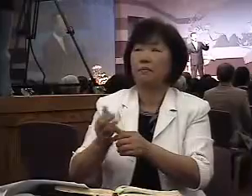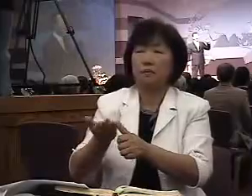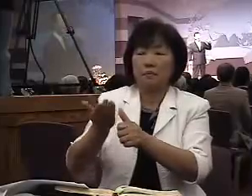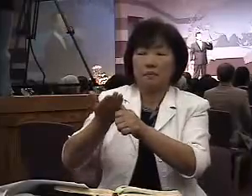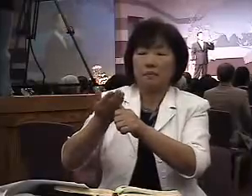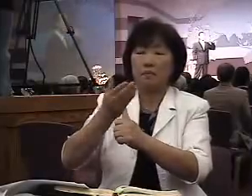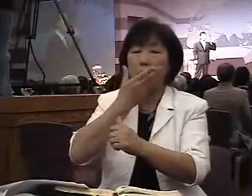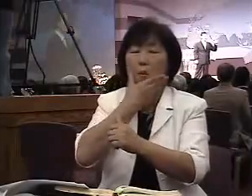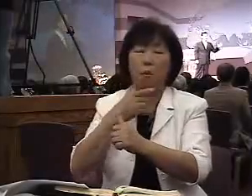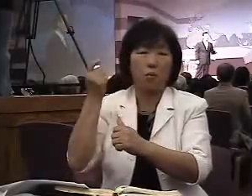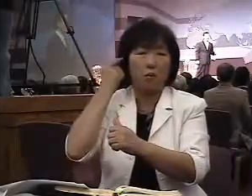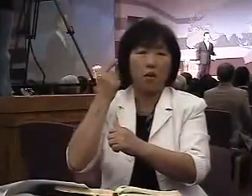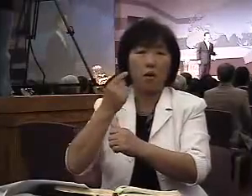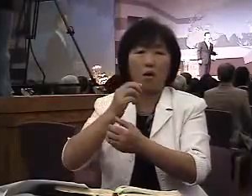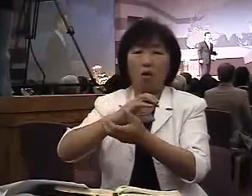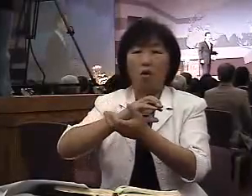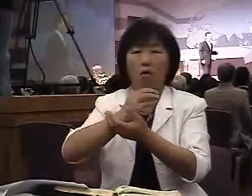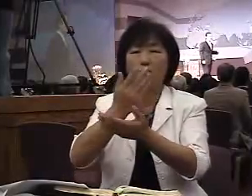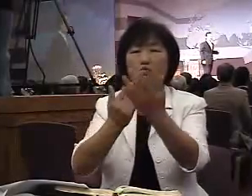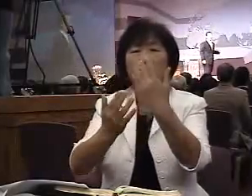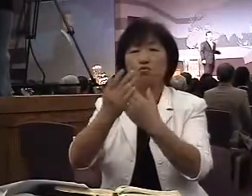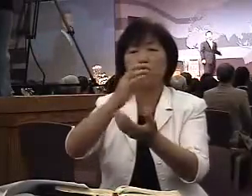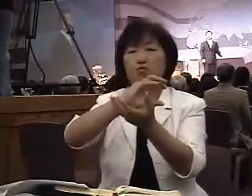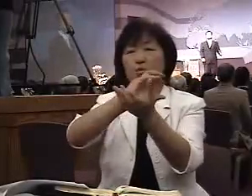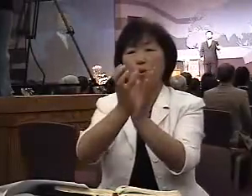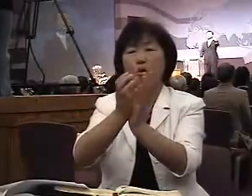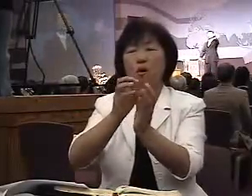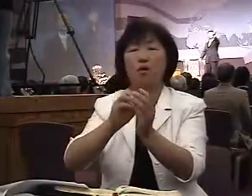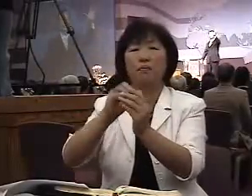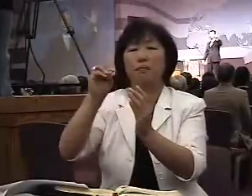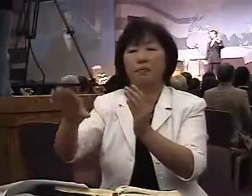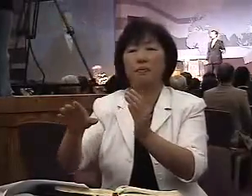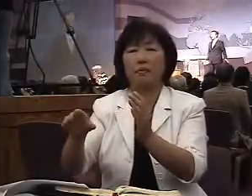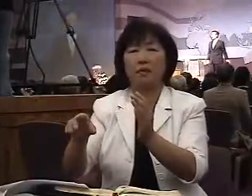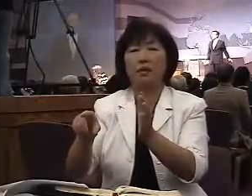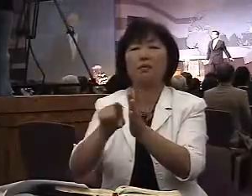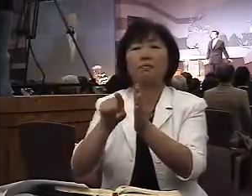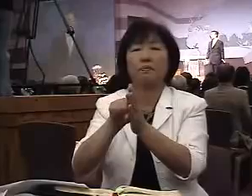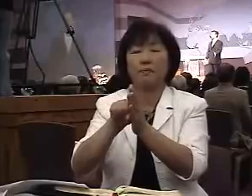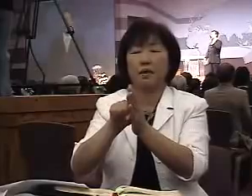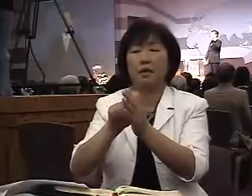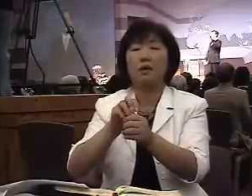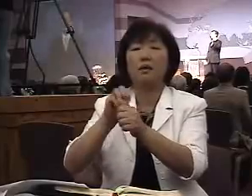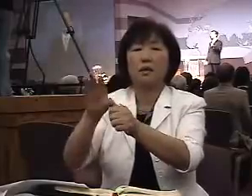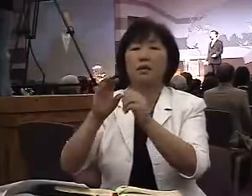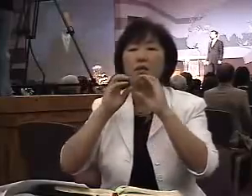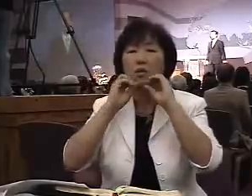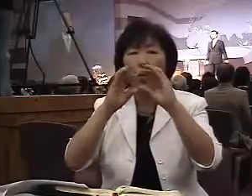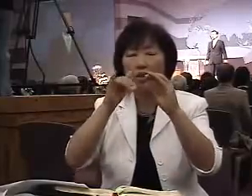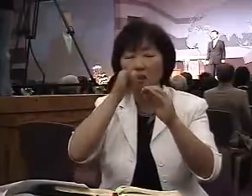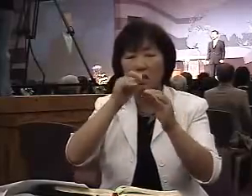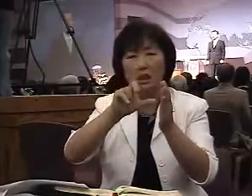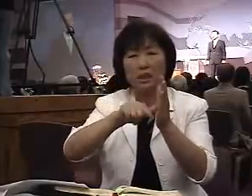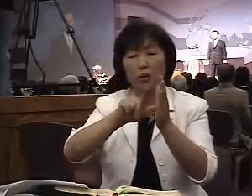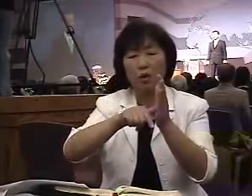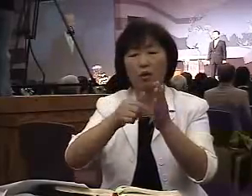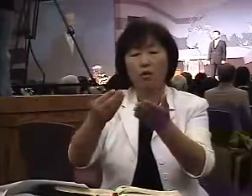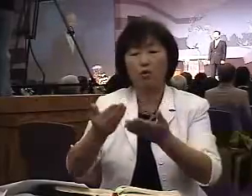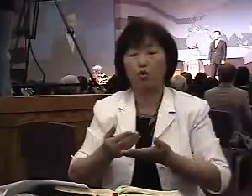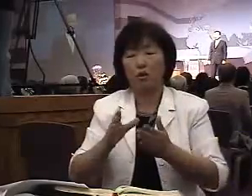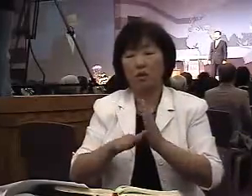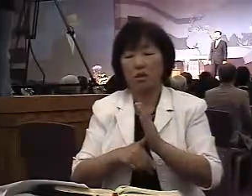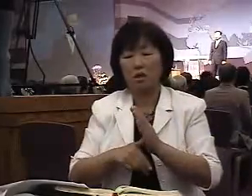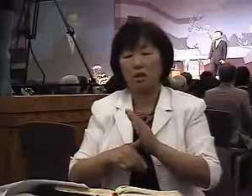가서 복음의 불꽃을 던지라고 하나님께서 우리에게 미션을, 우리가 선교할 수 있는 기회를 주실 때